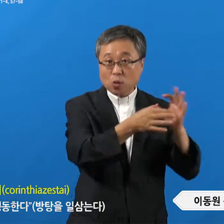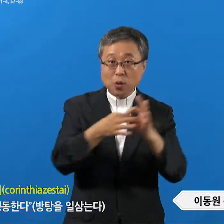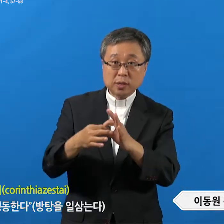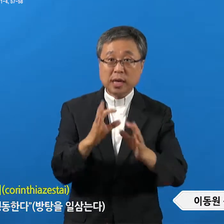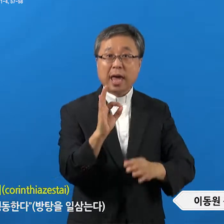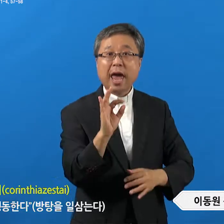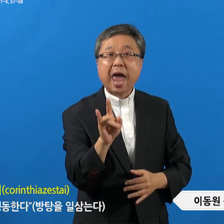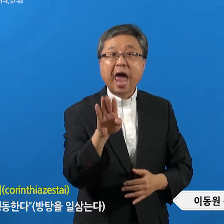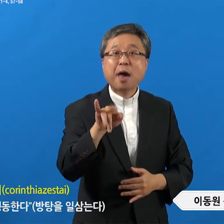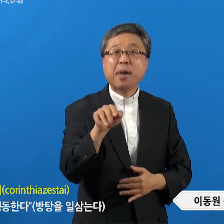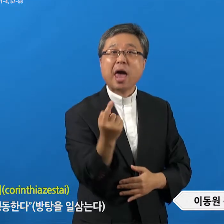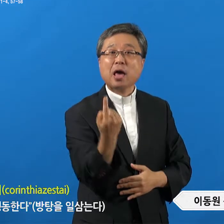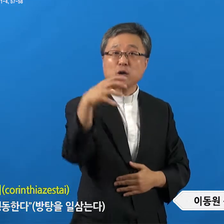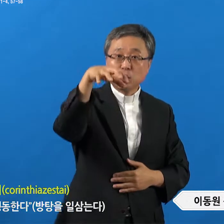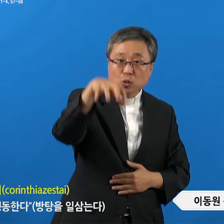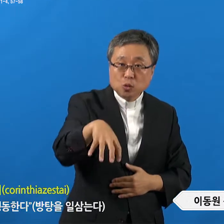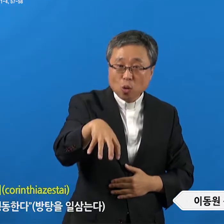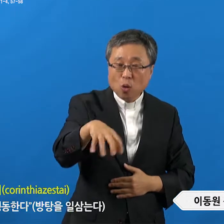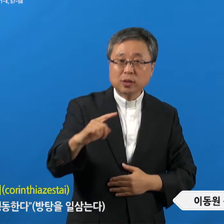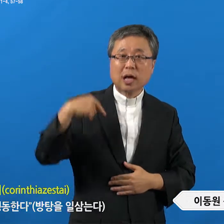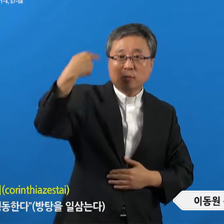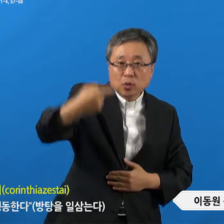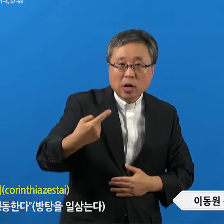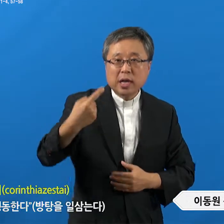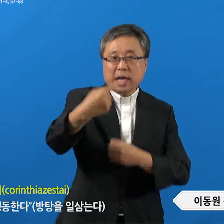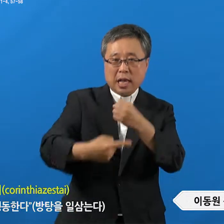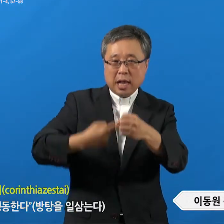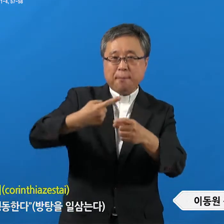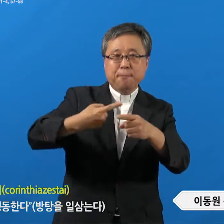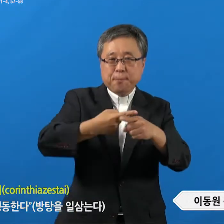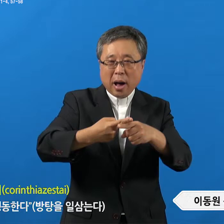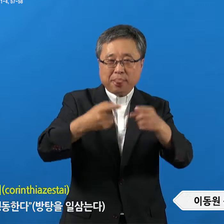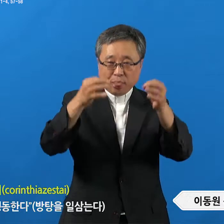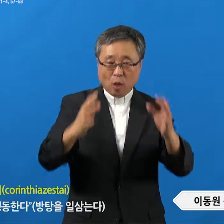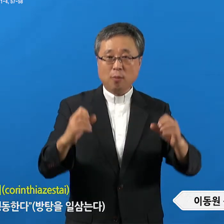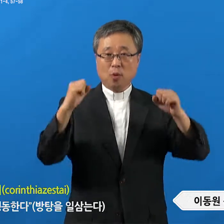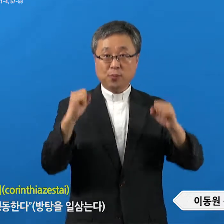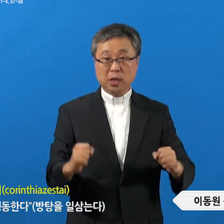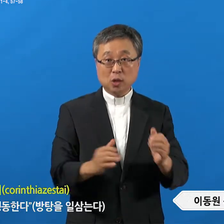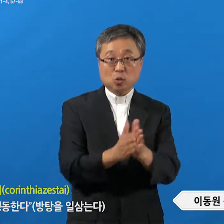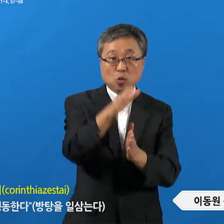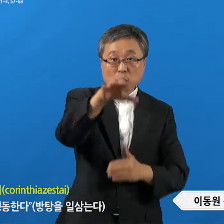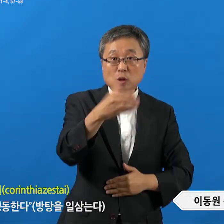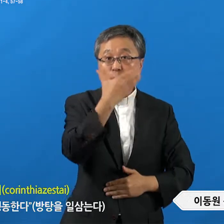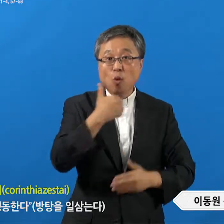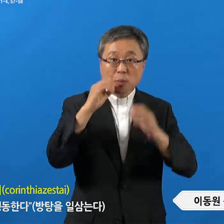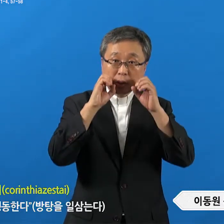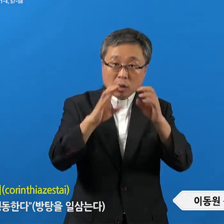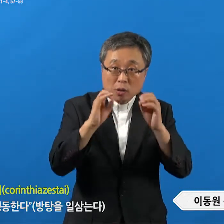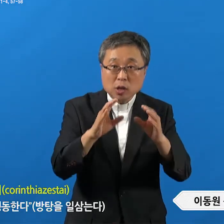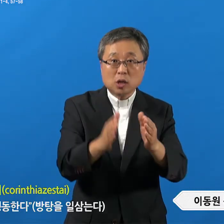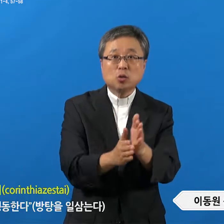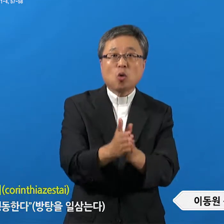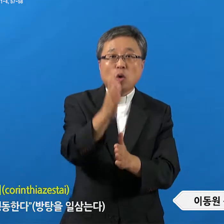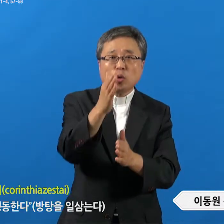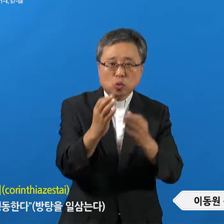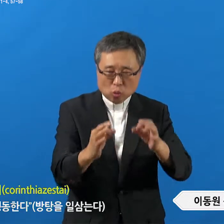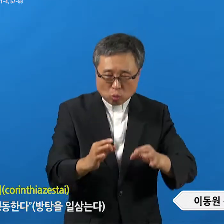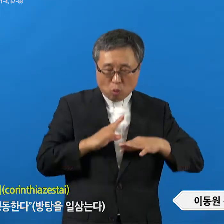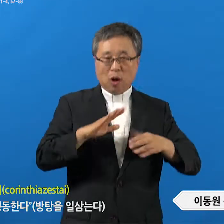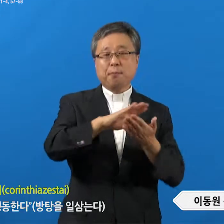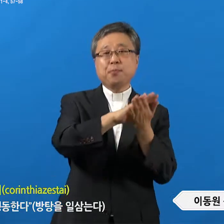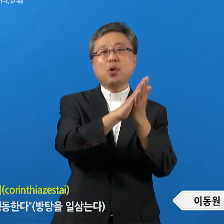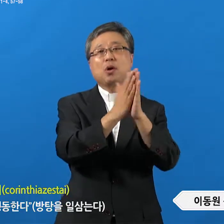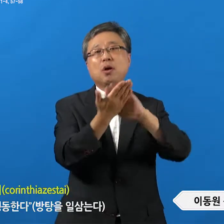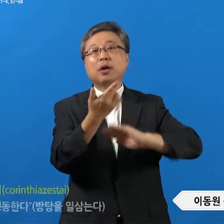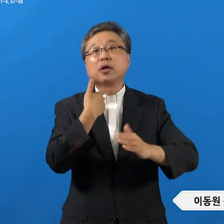에베소 다음으로 긴 시간 1년 반을 머물며 이 도시에서 복음을 전합니다. 그리고 이 도시는 놀라운 변혁을